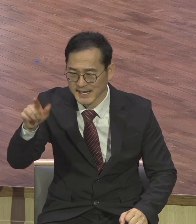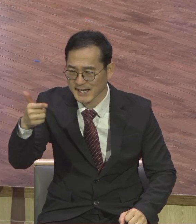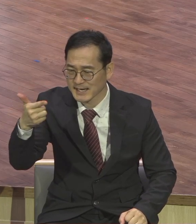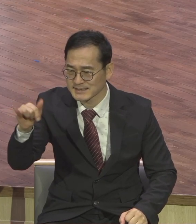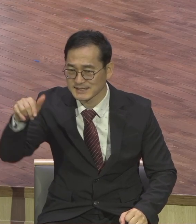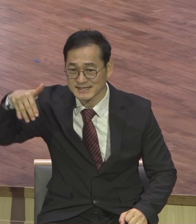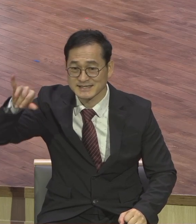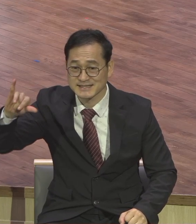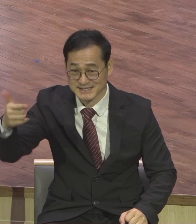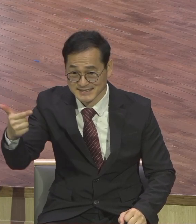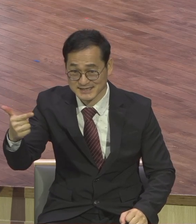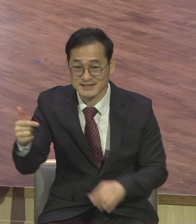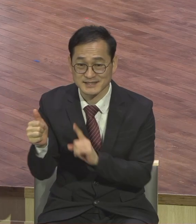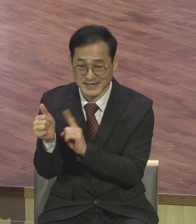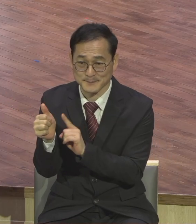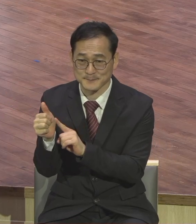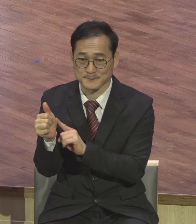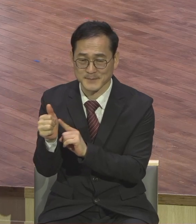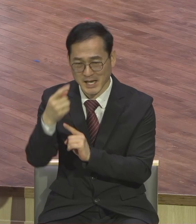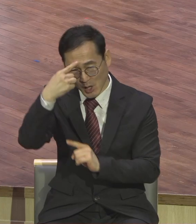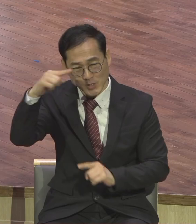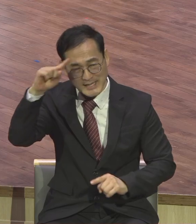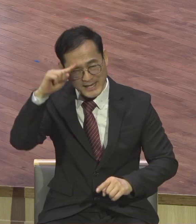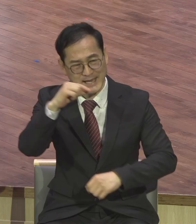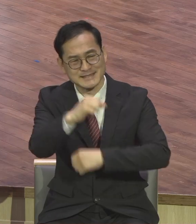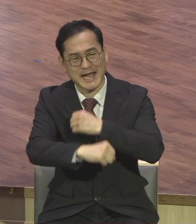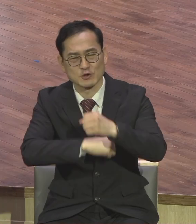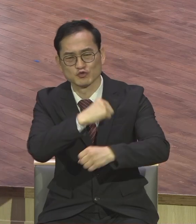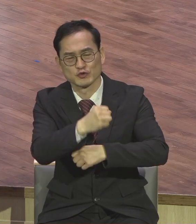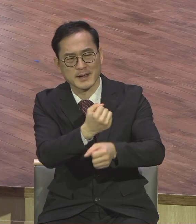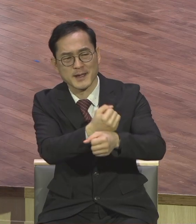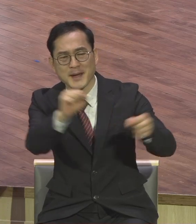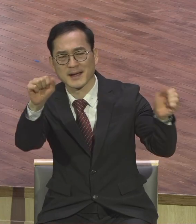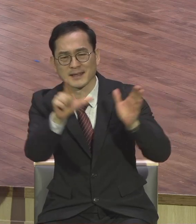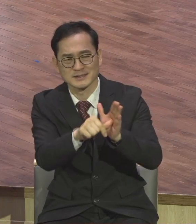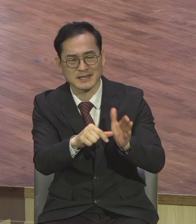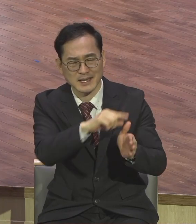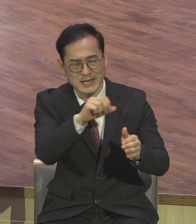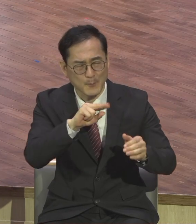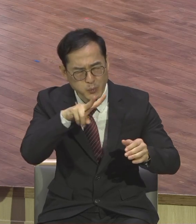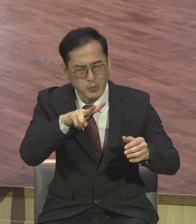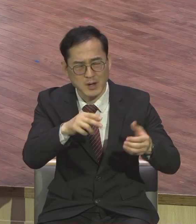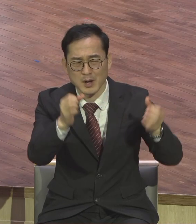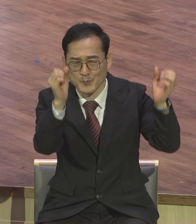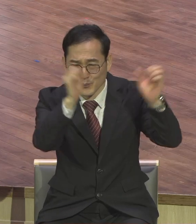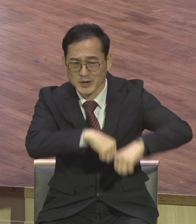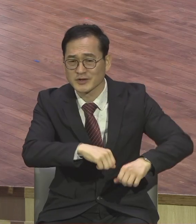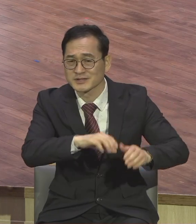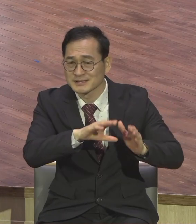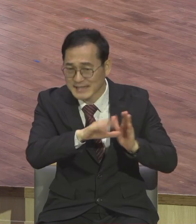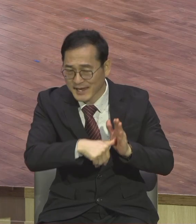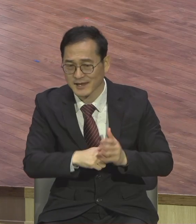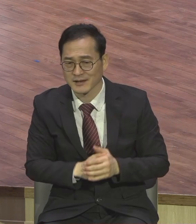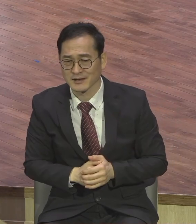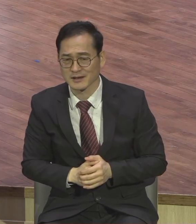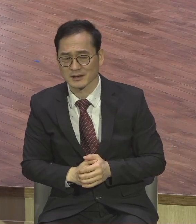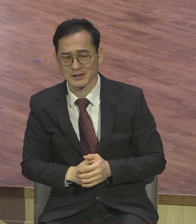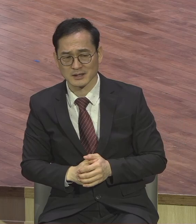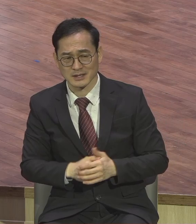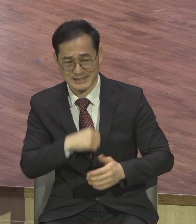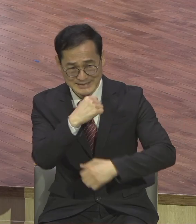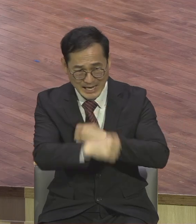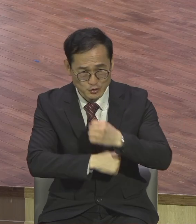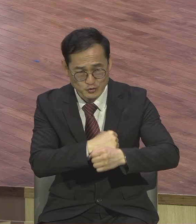1917년 러시아의 자유가 주어졌을 때 그 자유를 사용할 줄을